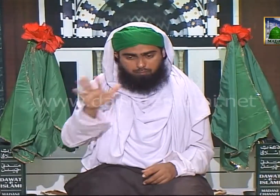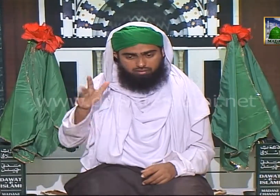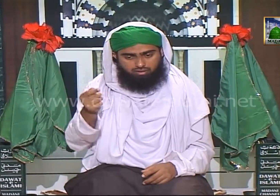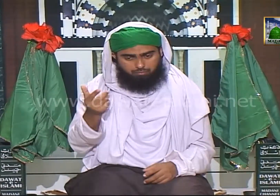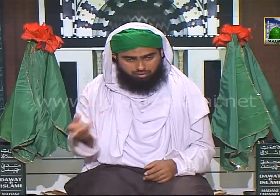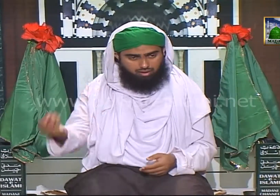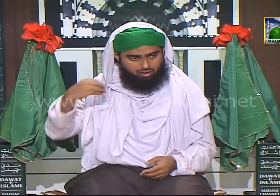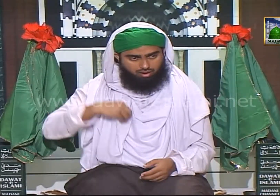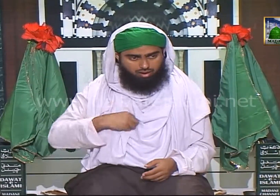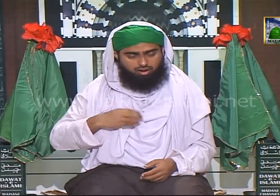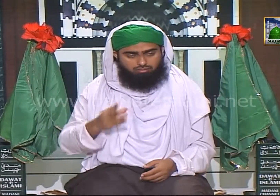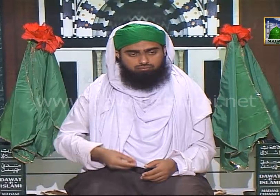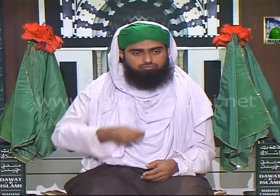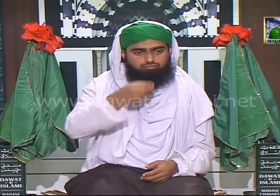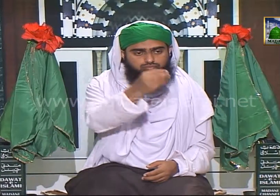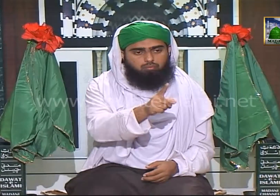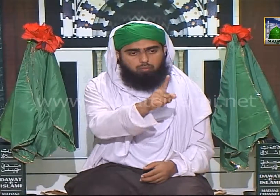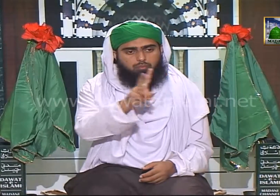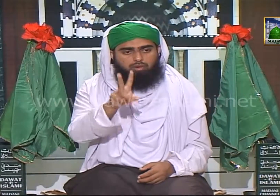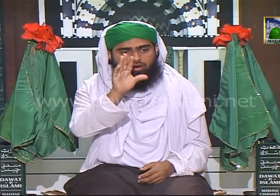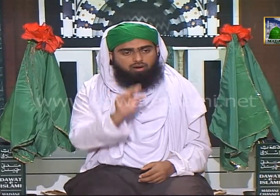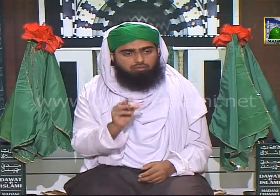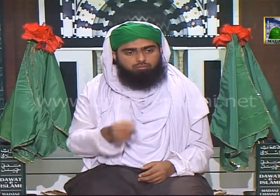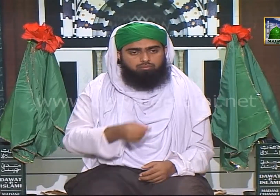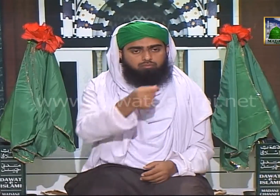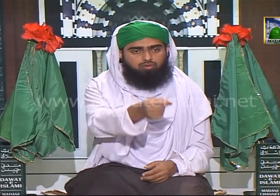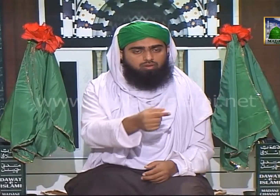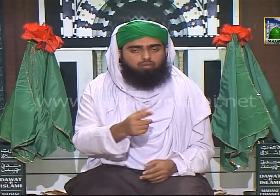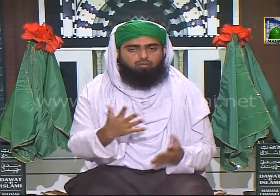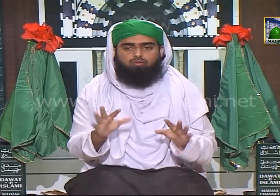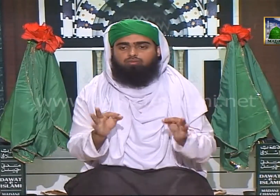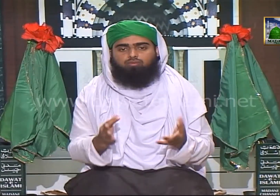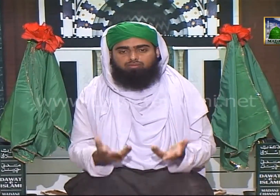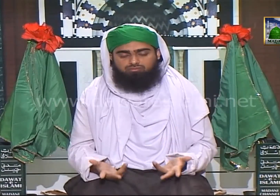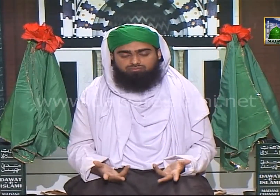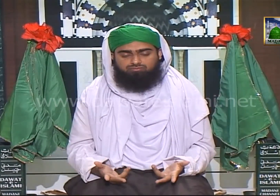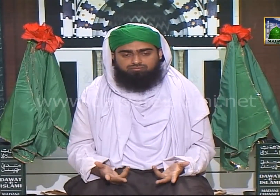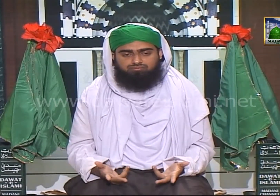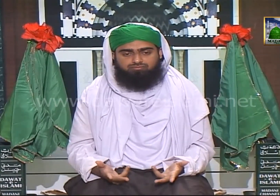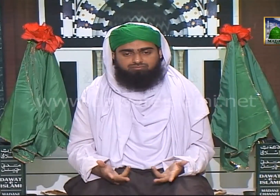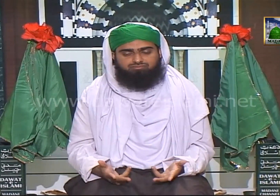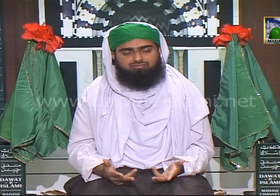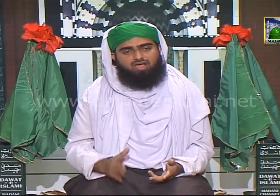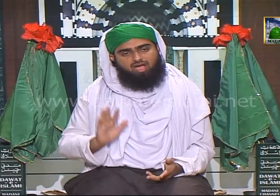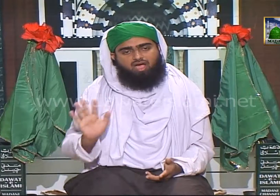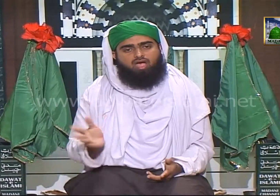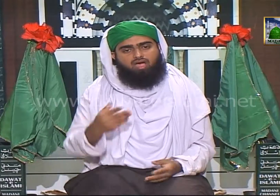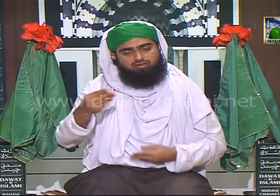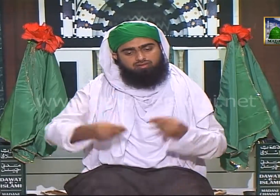بیچے تو کوئی نہیں ہوتا, الا کوئی سخت مجبوری ہو. تو عام طور پر بیپاری بھائی جو ہے بلا ضرورت جھوٹ بہت بولتے ہیں. البتہ